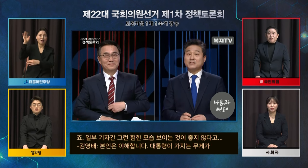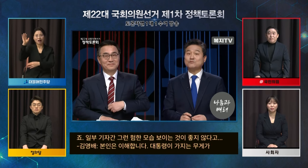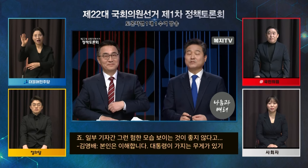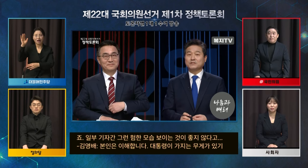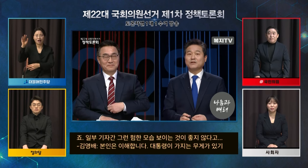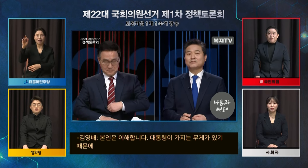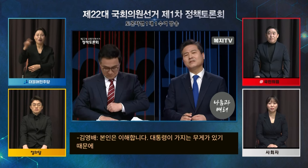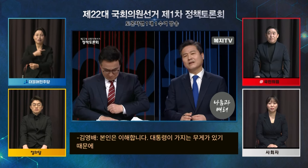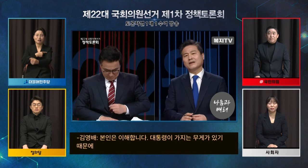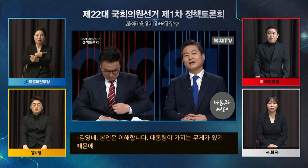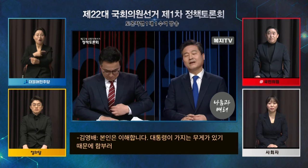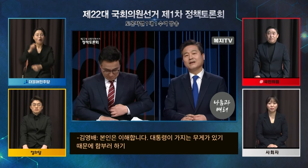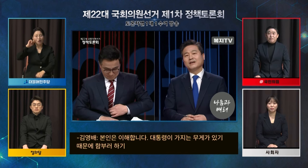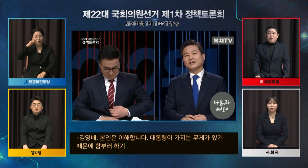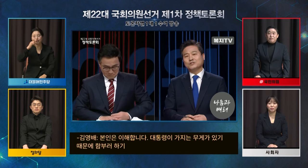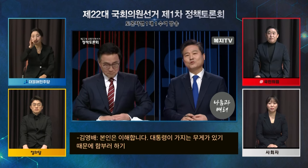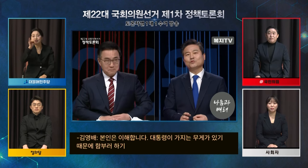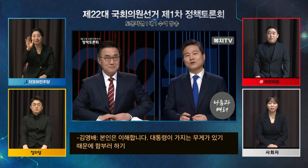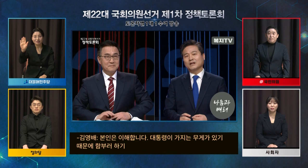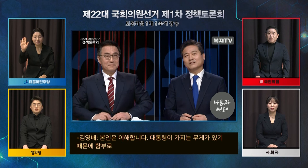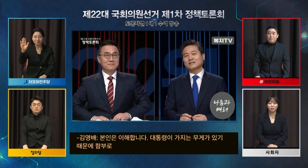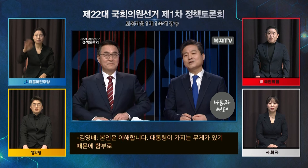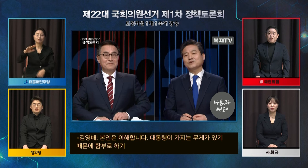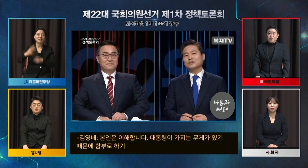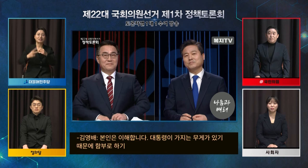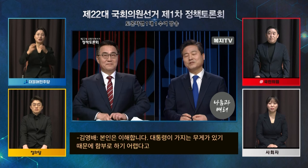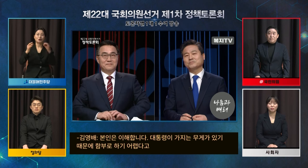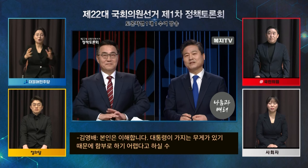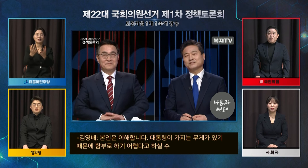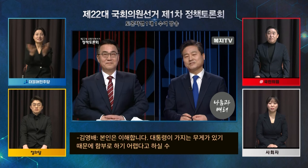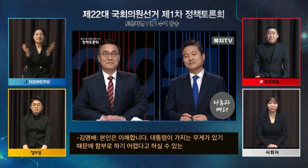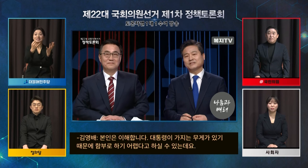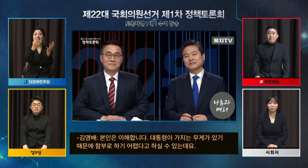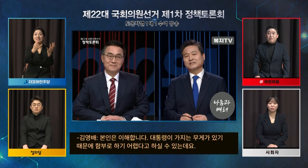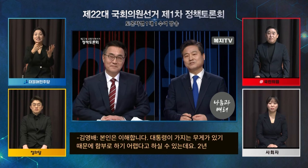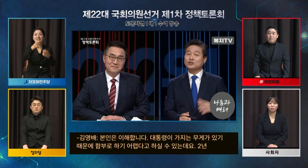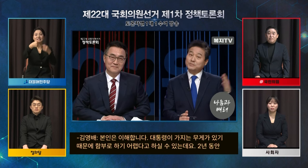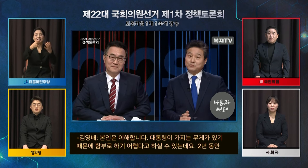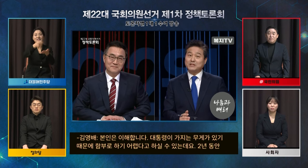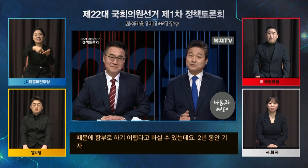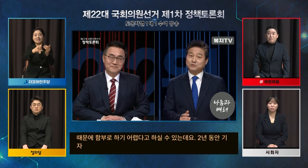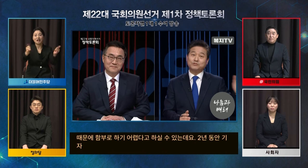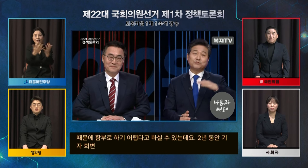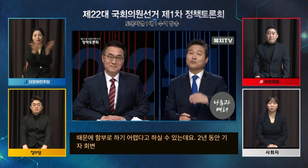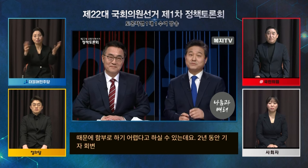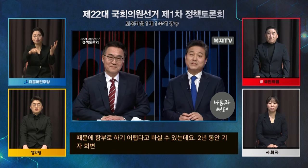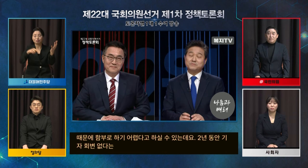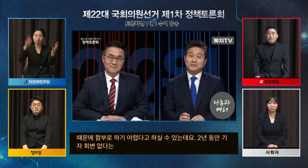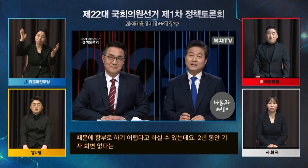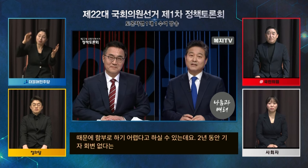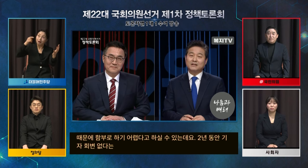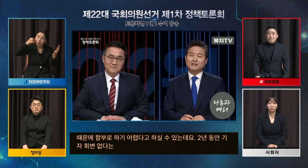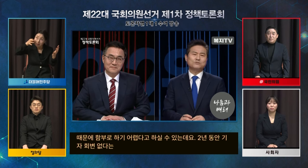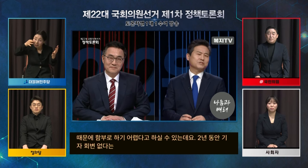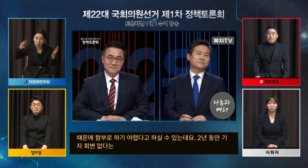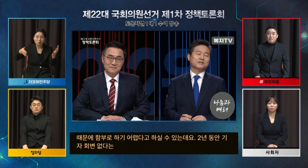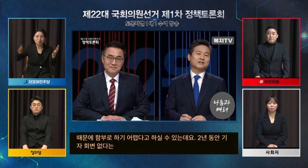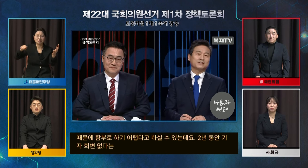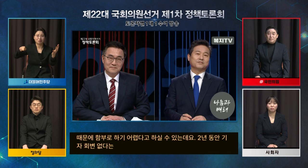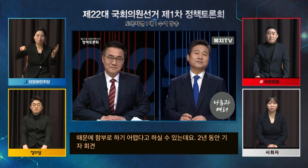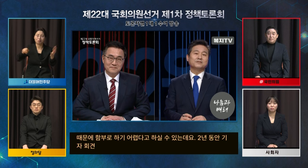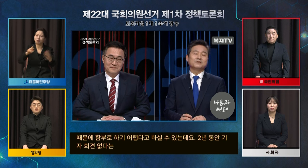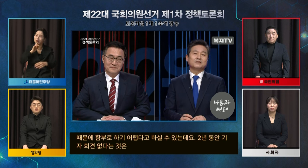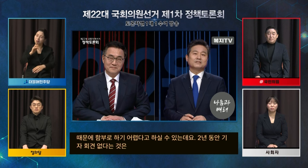하실 수 있는데요. 그런데 2년 동안 기자회견 한 번 없다는 것은 처음에 좀 하시고 그 뒤로는 없지 않습니까? 이거 좀